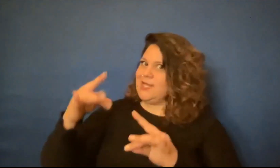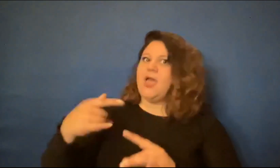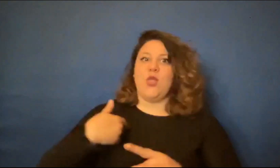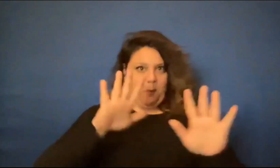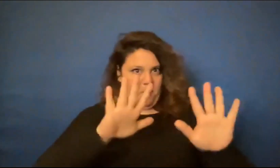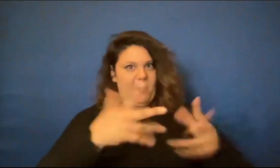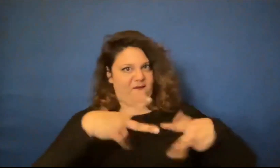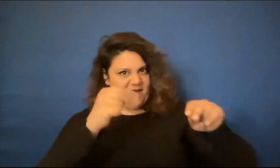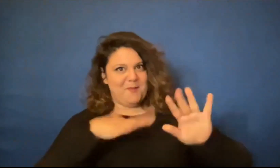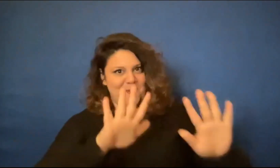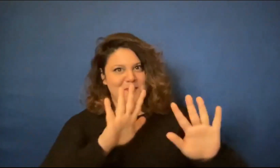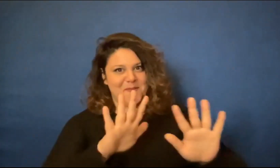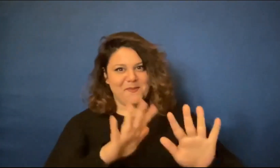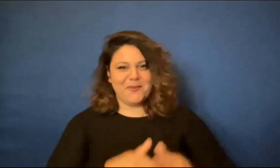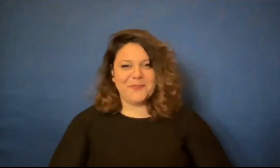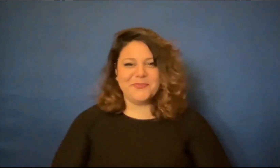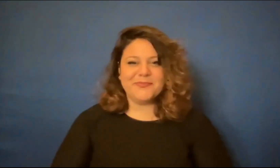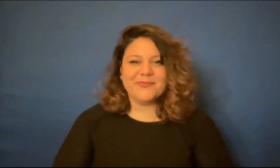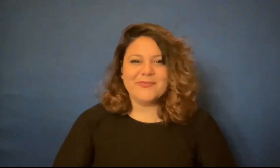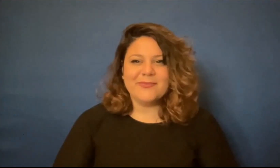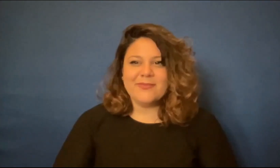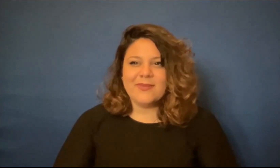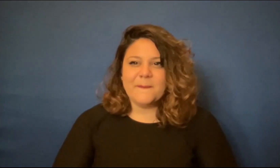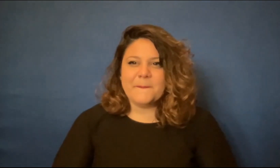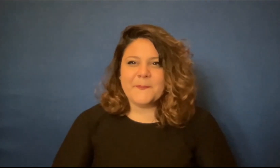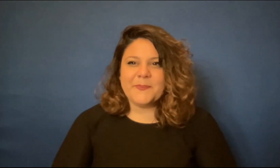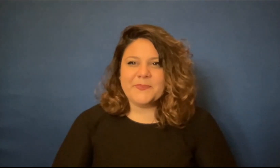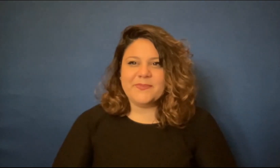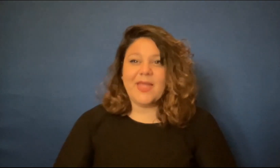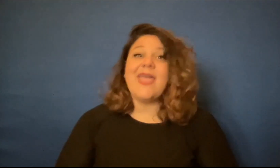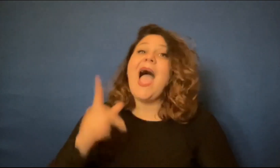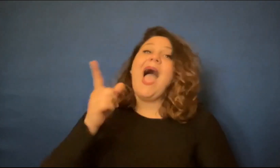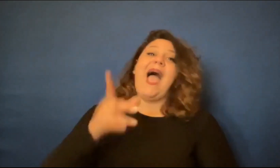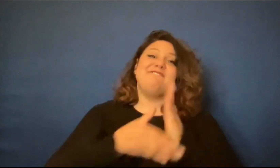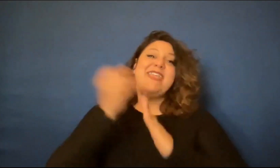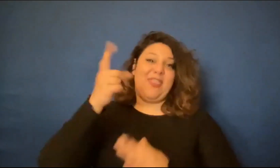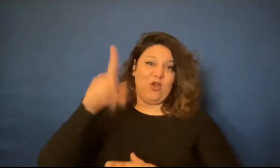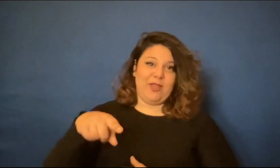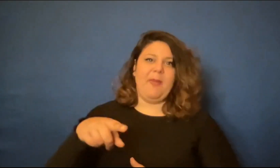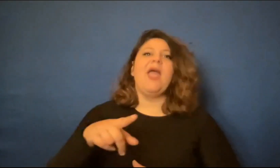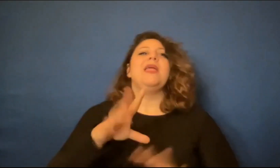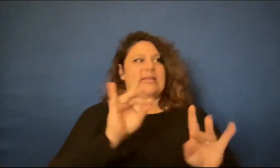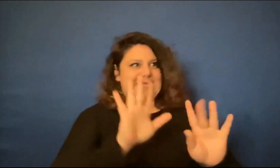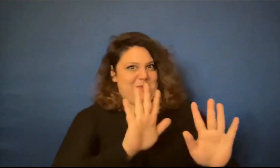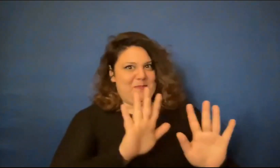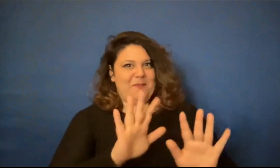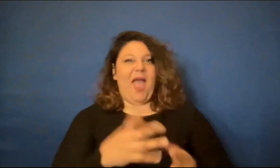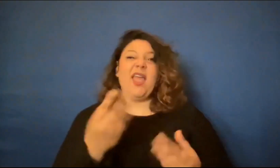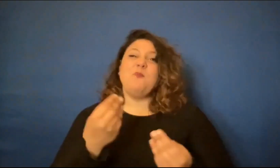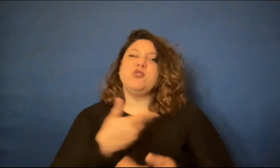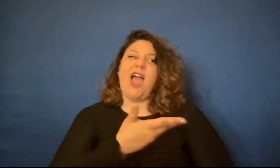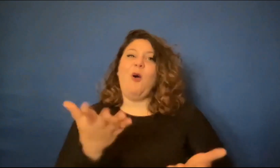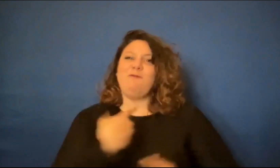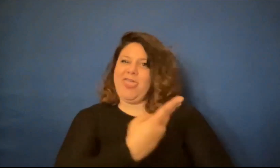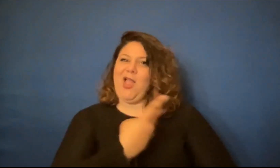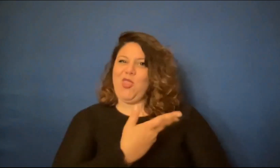acabar. Y entonces, no, mujer, no, que ya nos tenemos mucha confianza. Pues